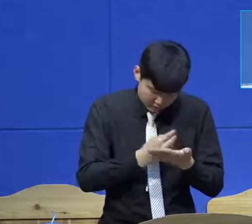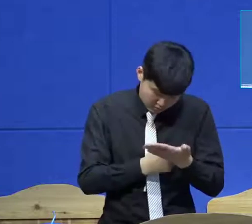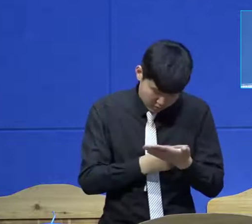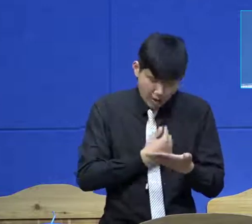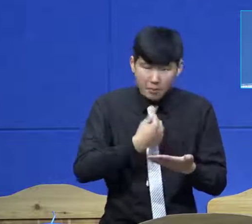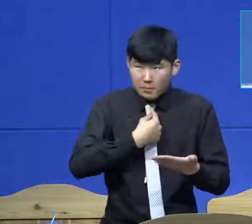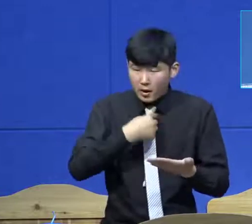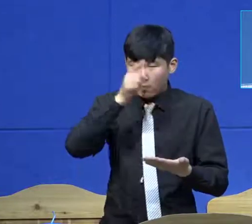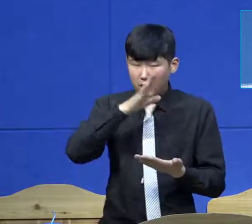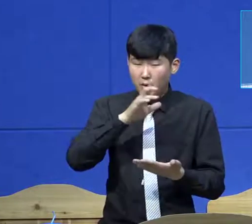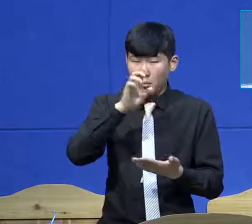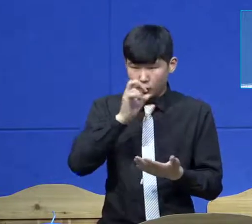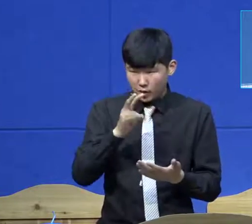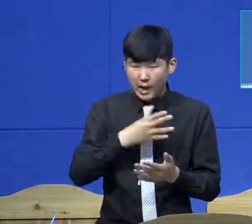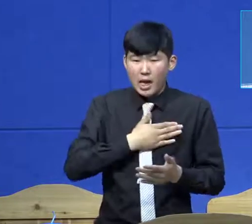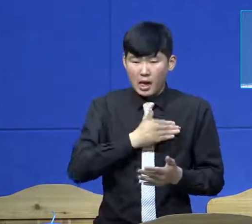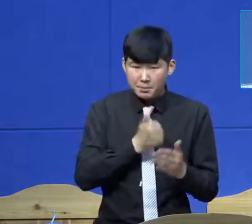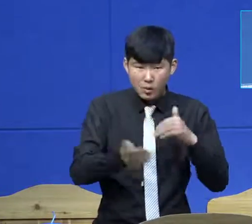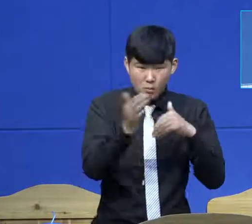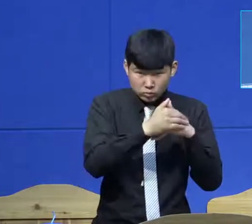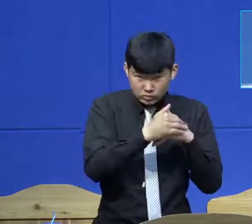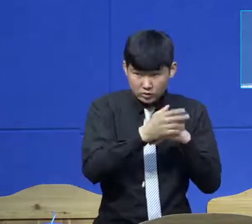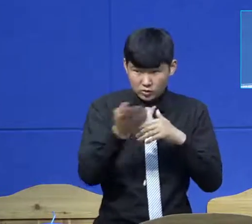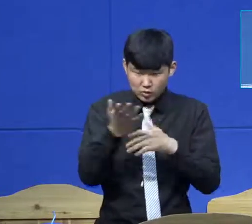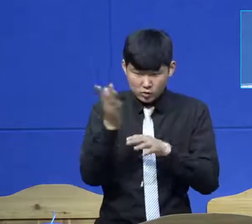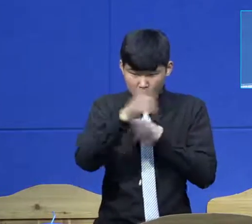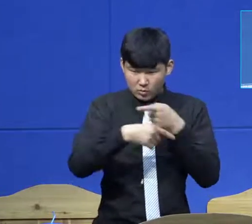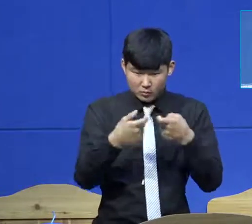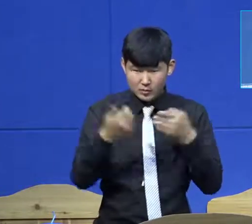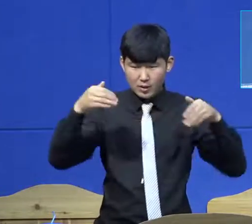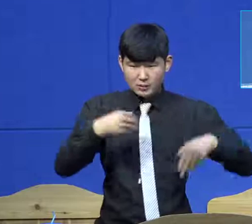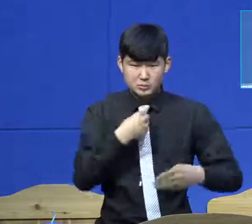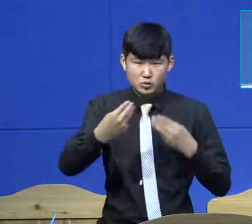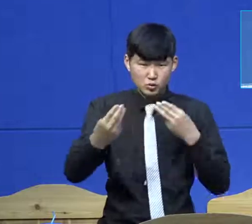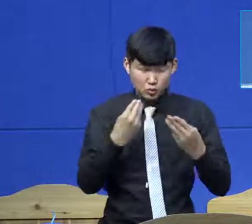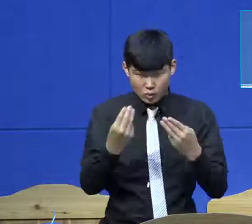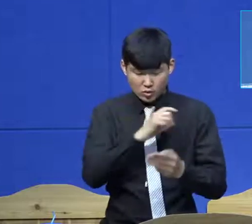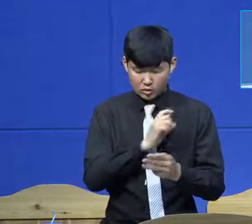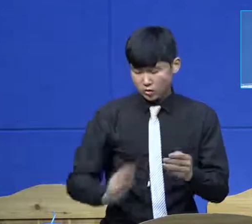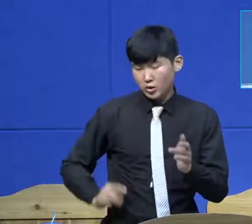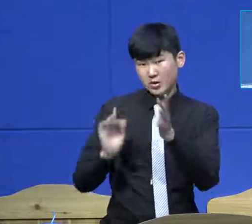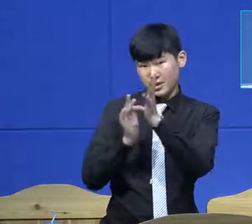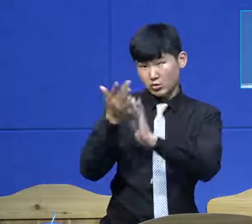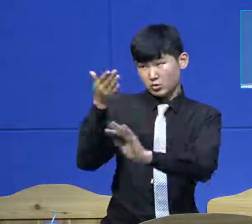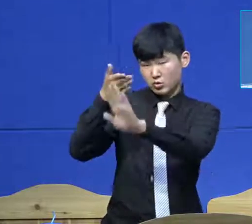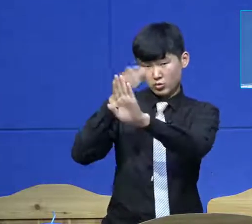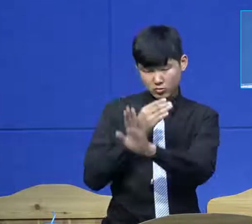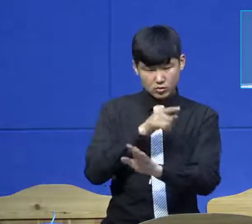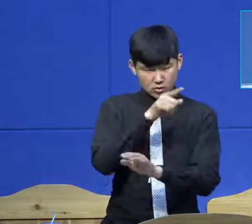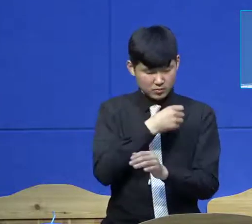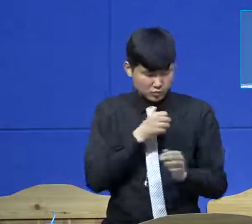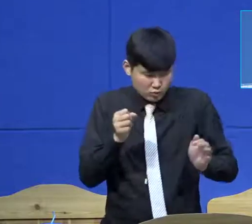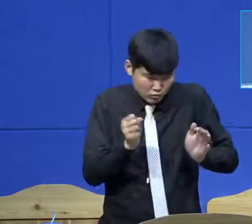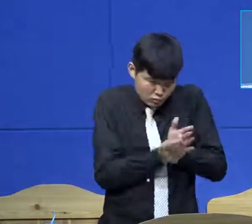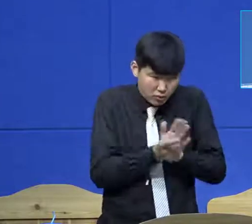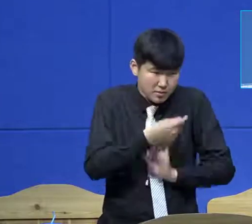болон амьд ба хөхсдийн үзэгдэлт хаанчлалтаа шүх Христ Есүсийн өмнө чамд чухалчлан